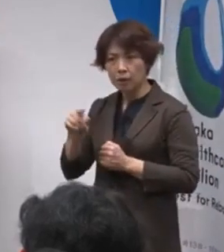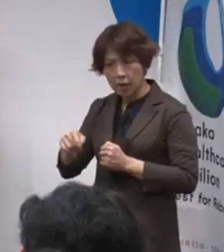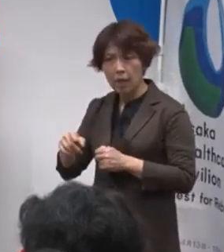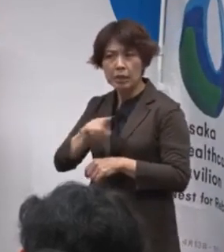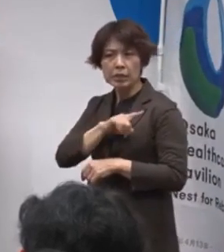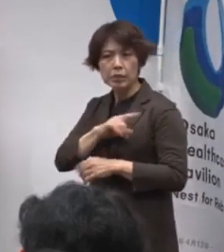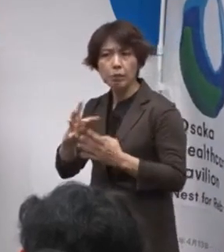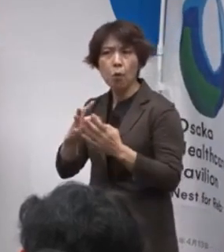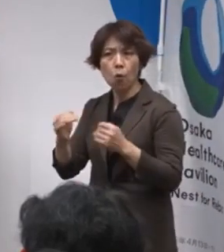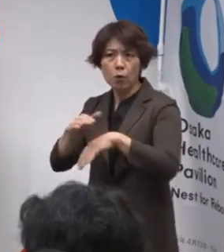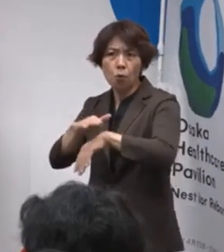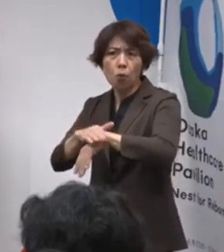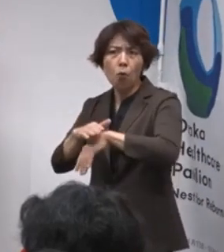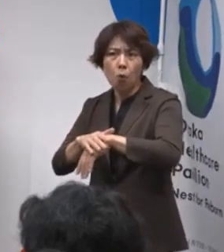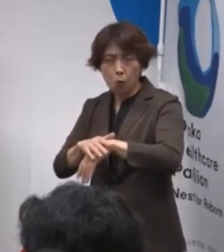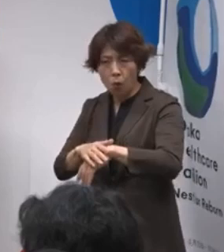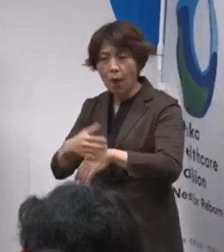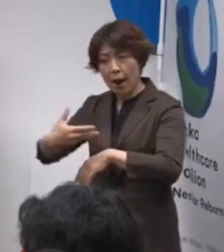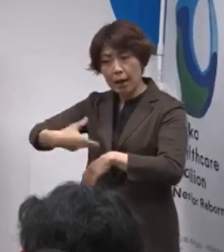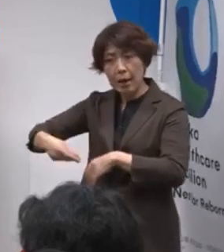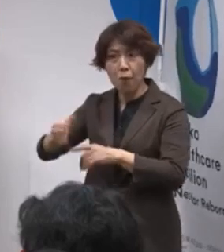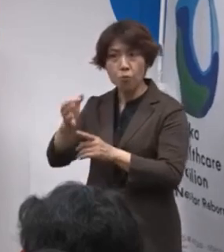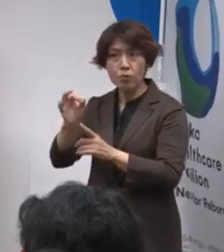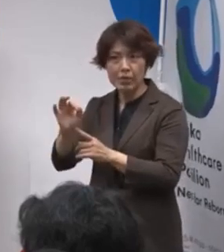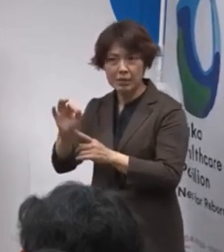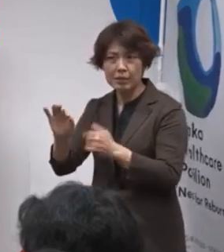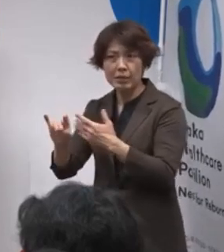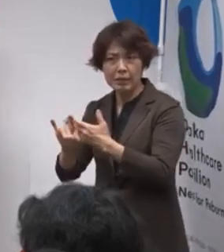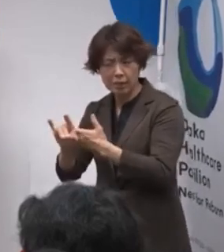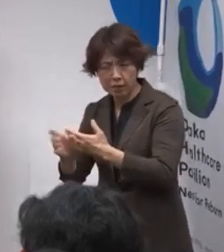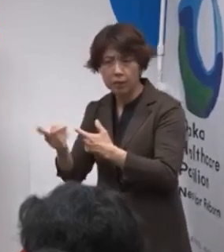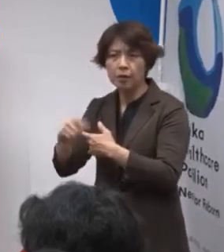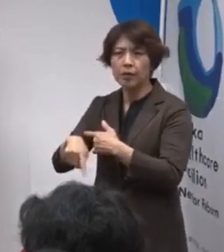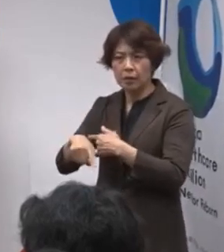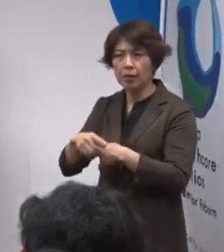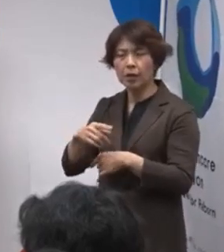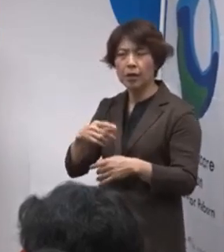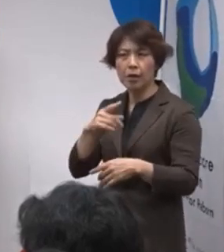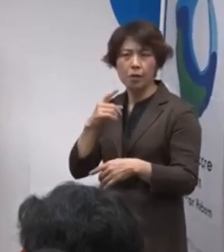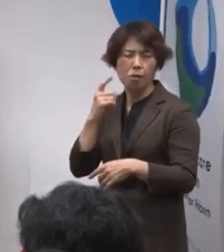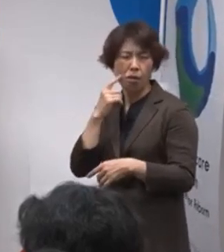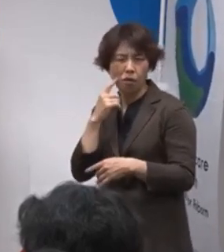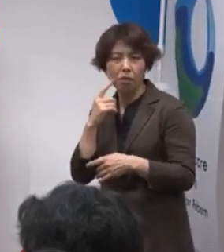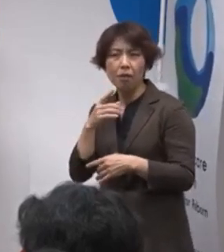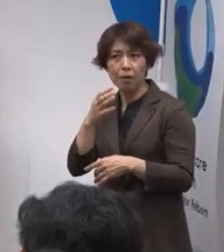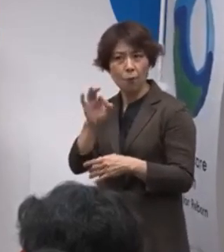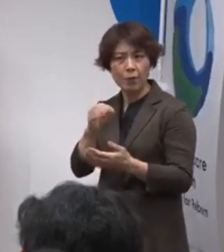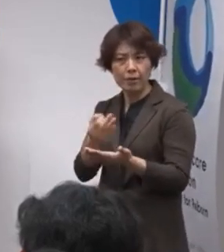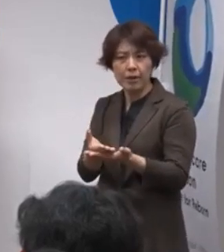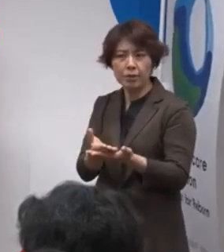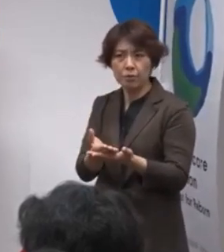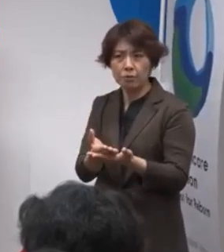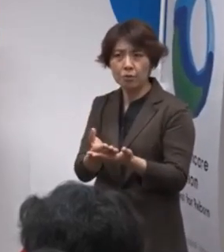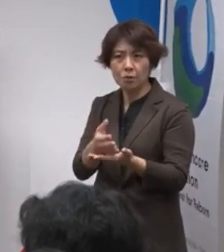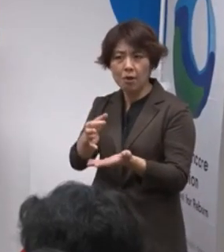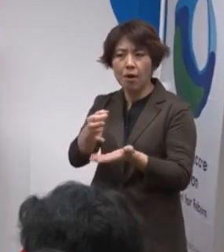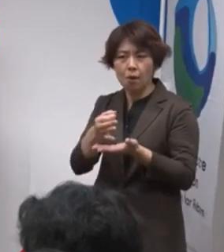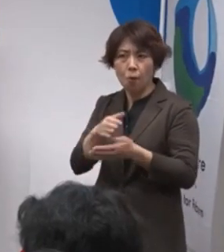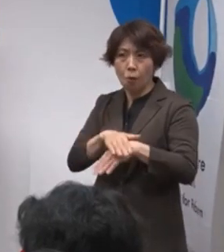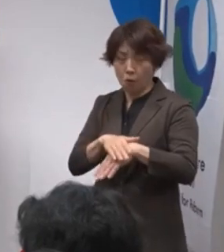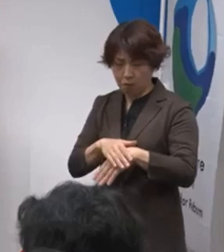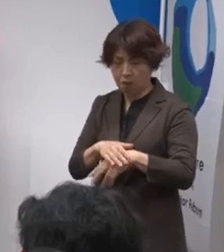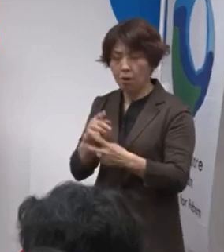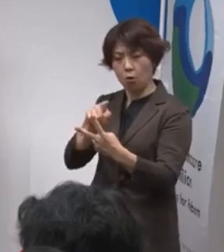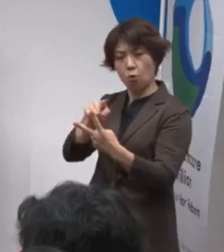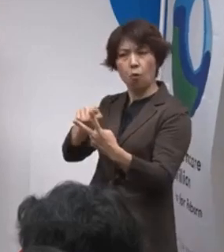詐欺になります。その次に多いのが架空金、架空料金の請求詐欺。この還付金詐欺と架